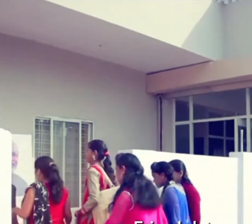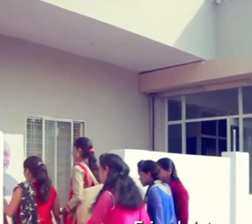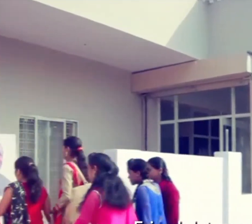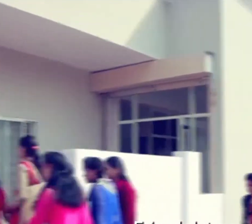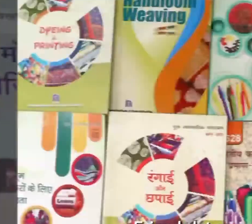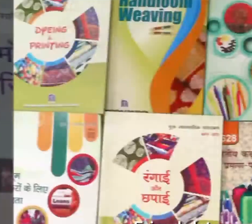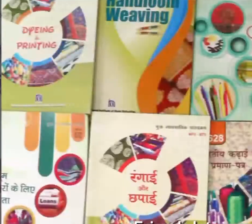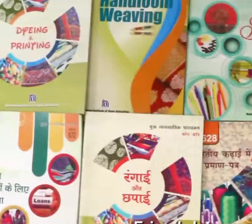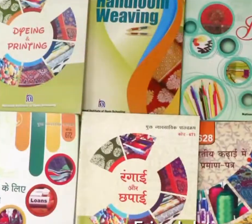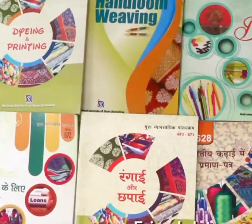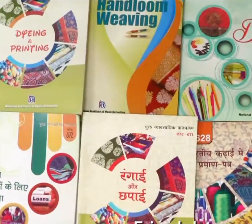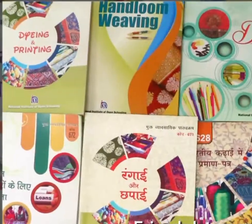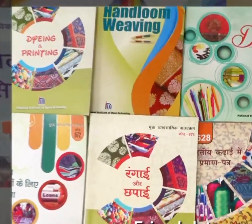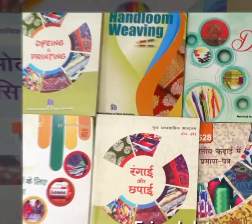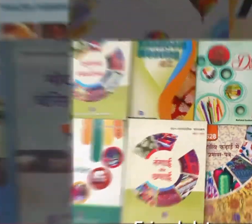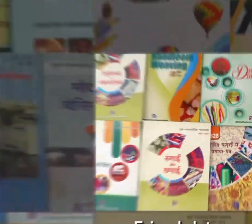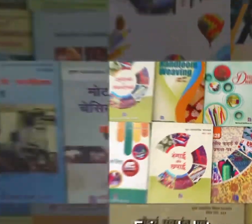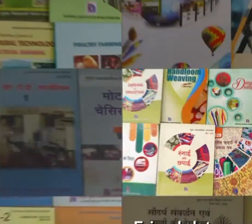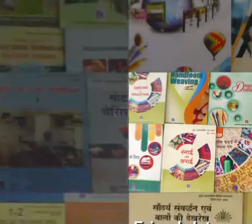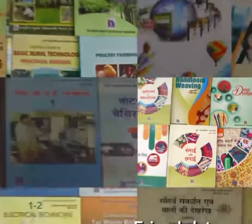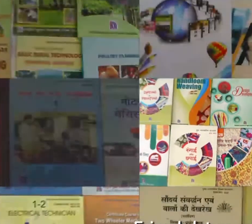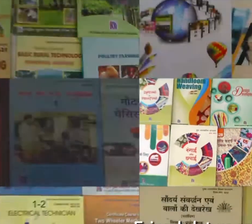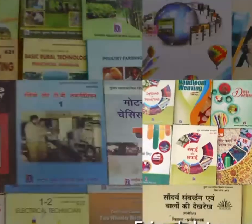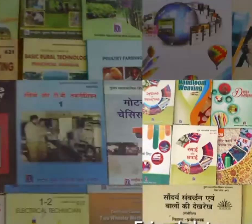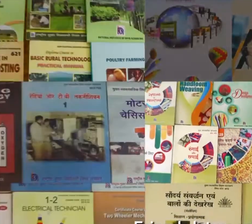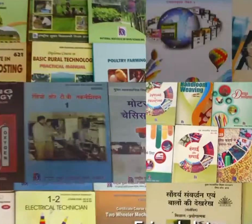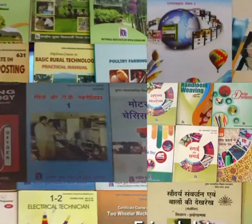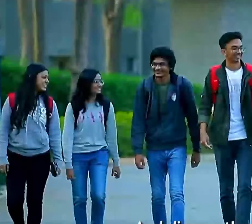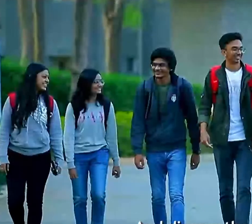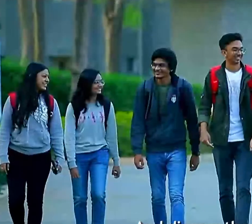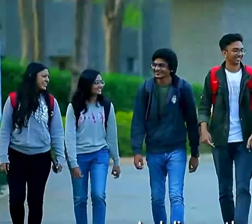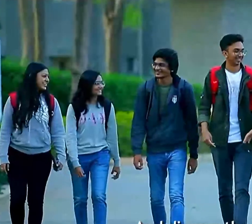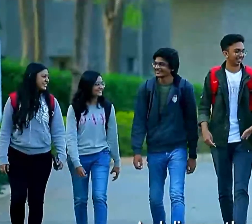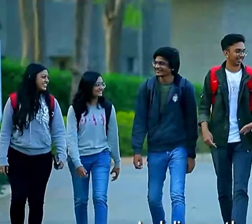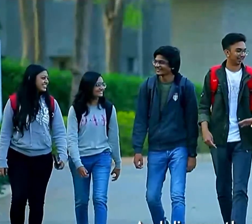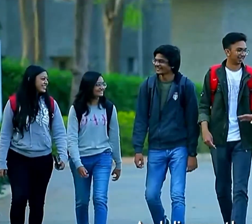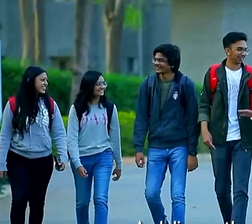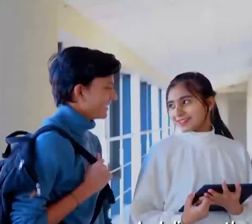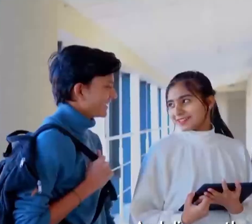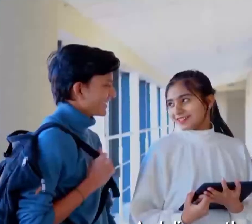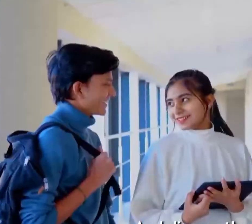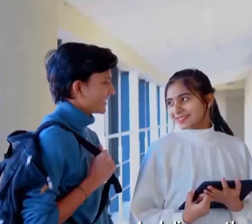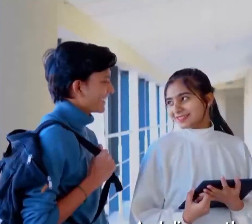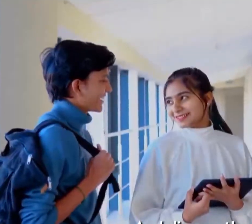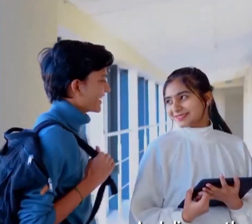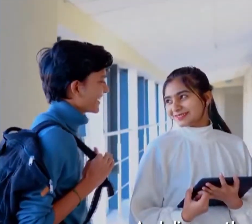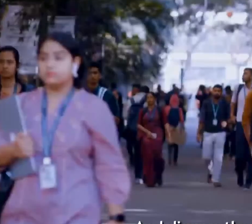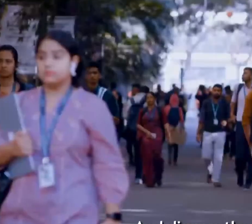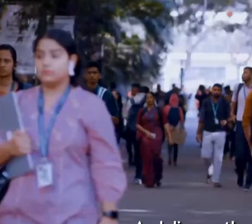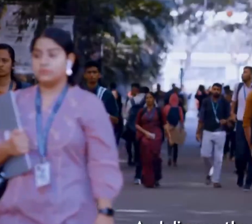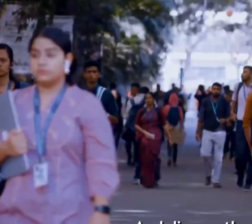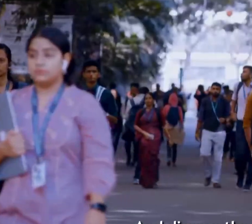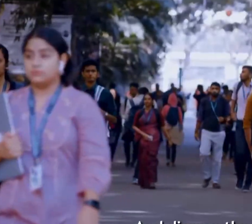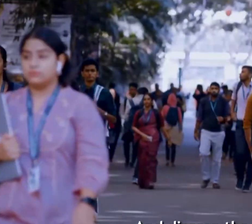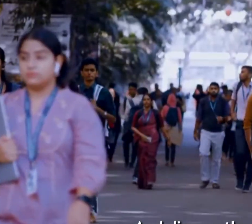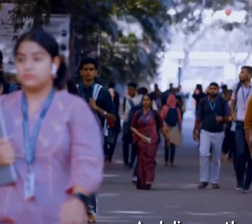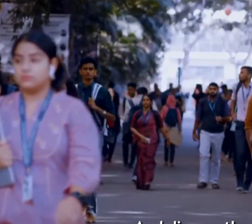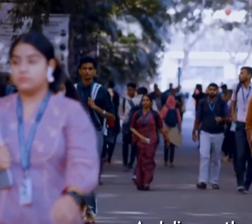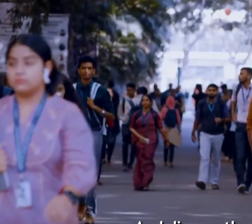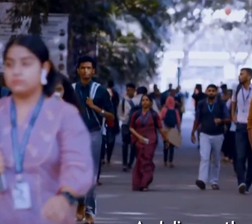हम उठे और जागे, मंजिल आने की ध्वनि सुने,